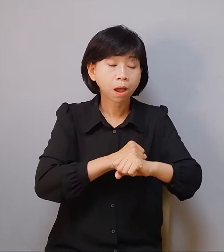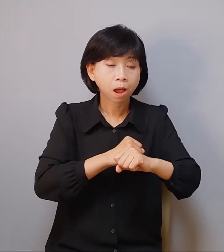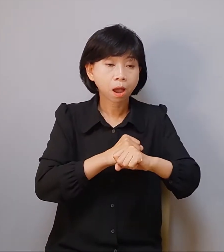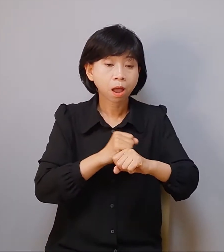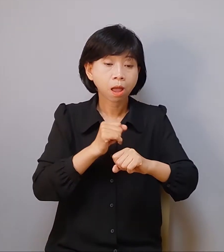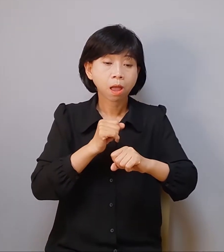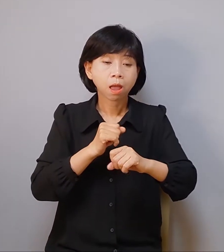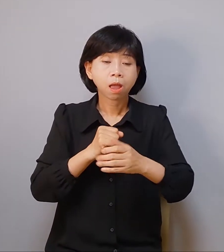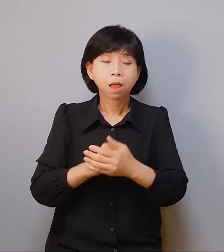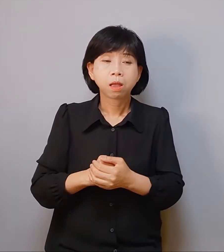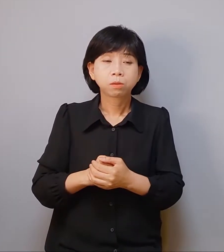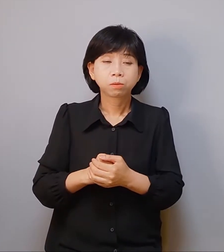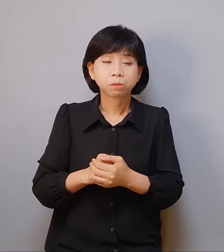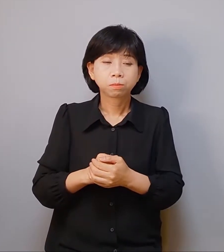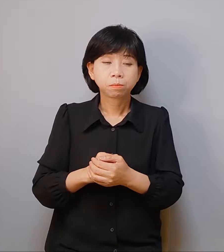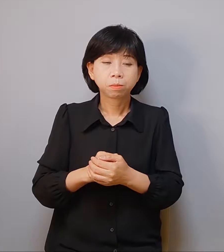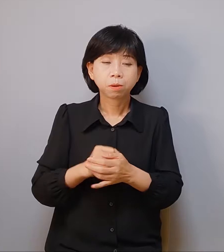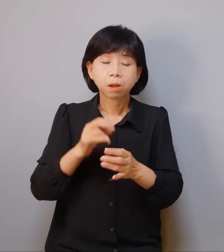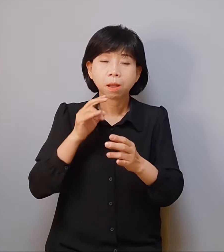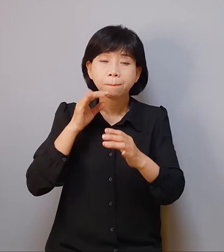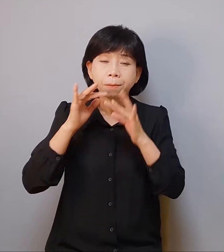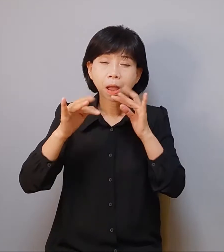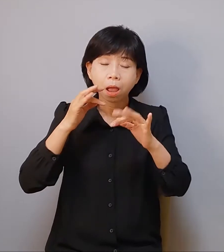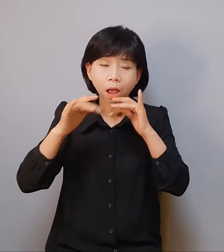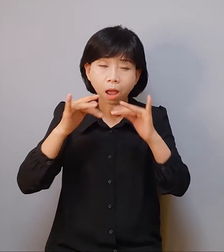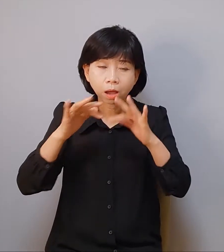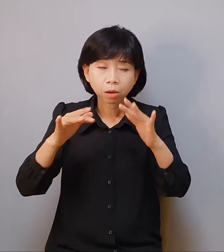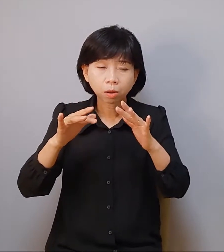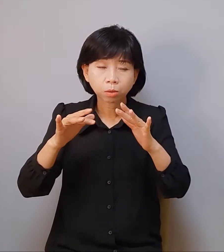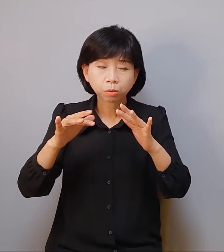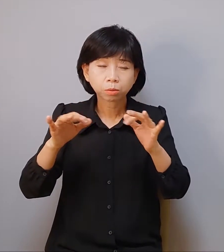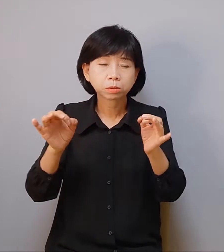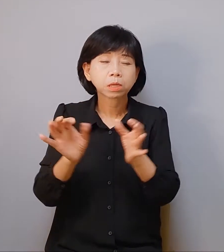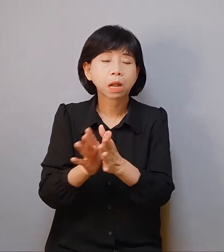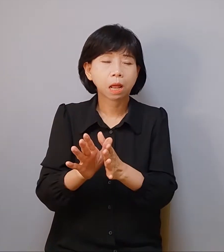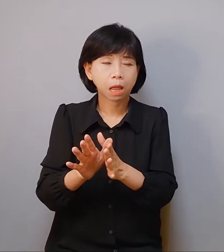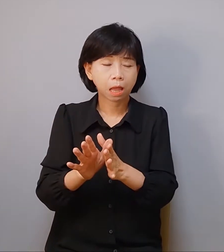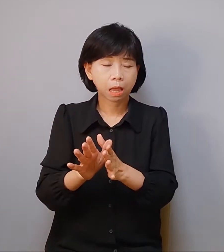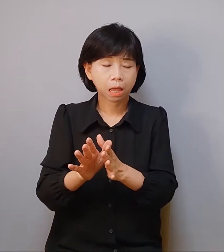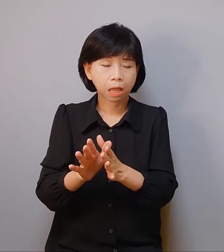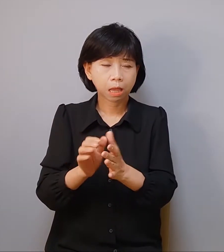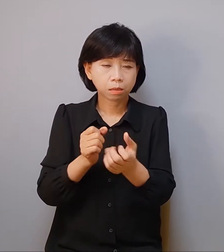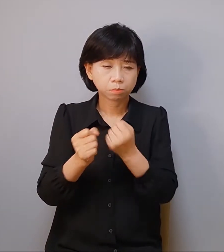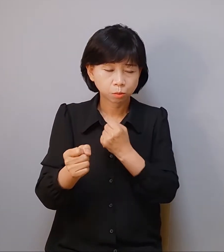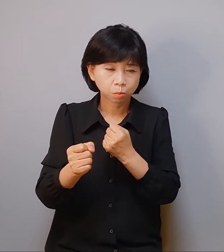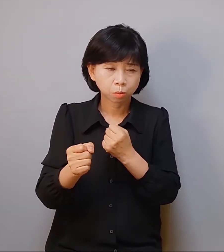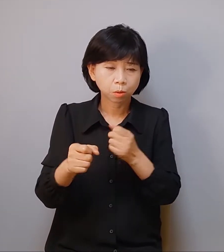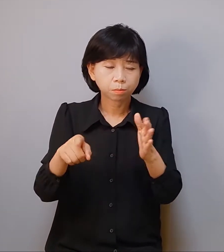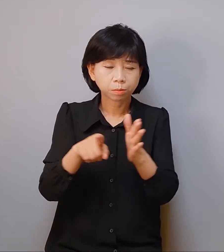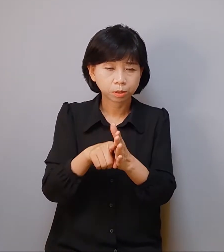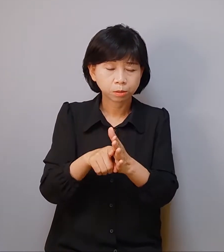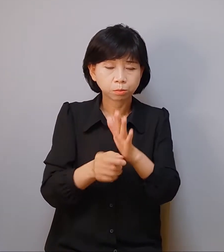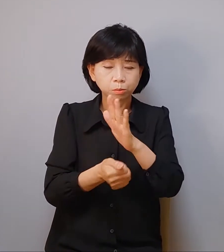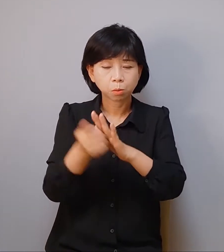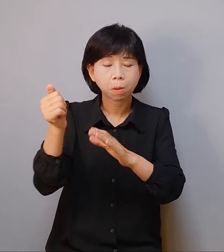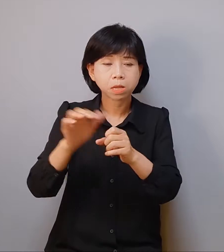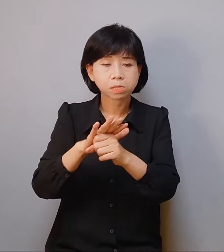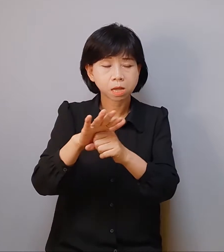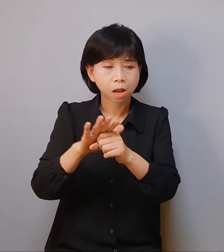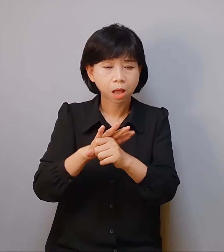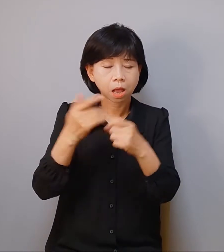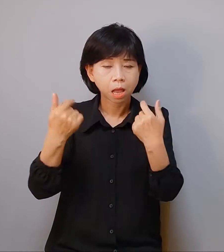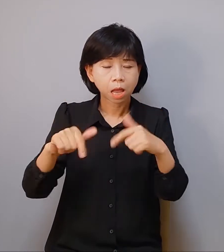패하리라. 그런즉 믿음, 소망, 사랑, 이 세 가지는 항상 있을 것인데 그 중에